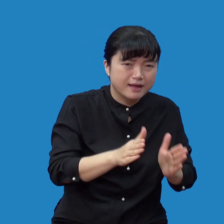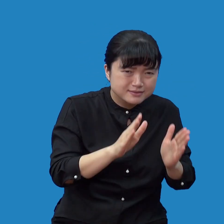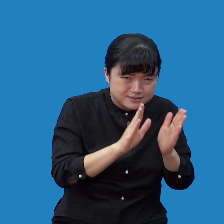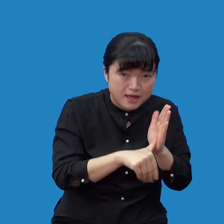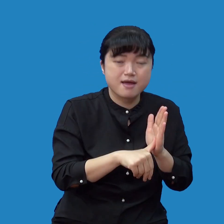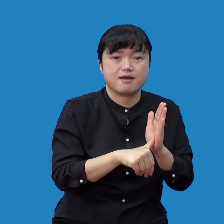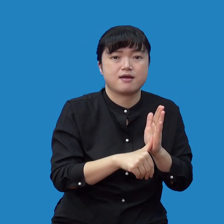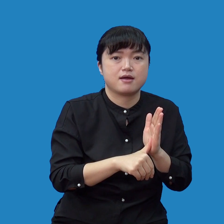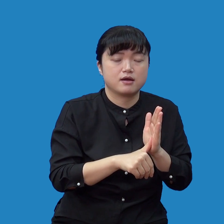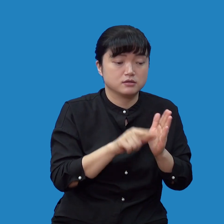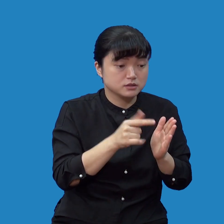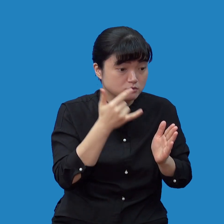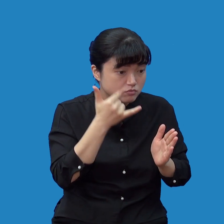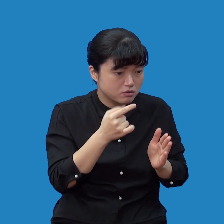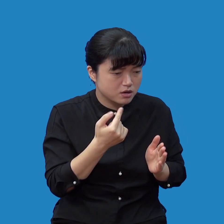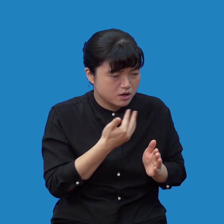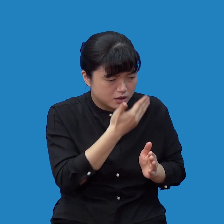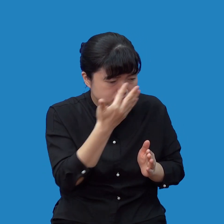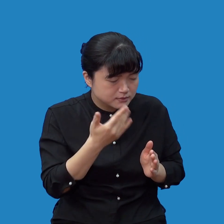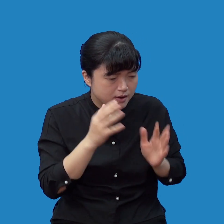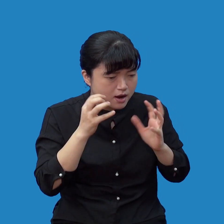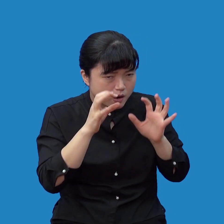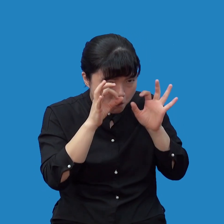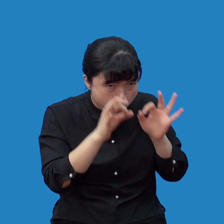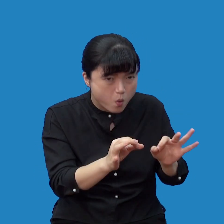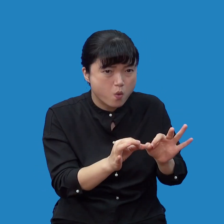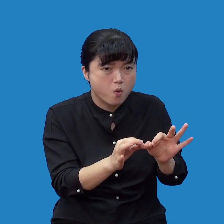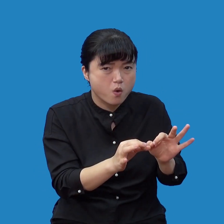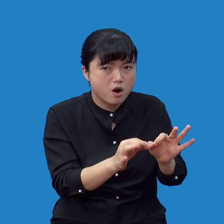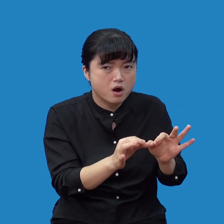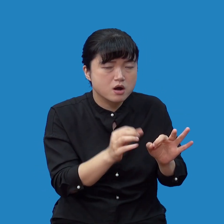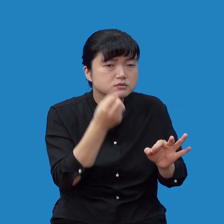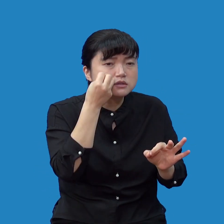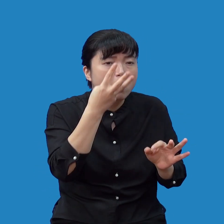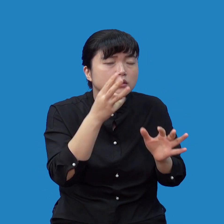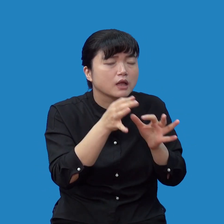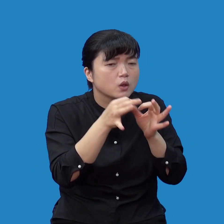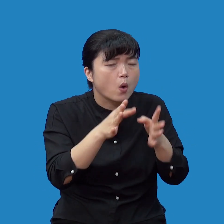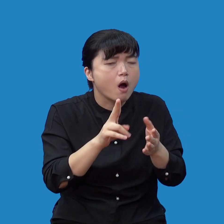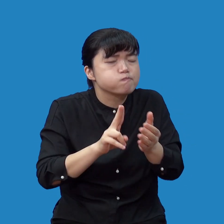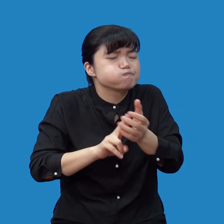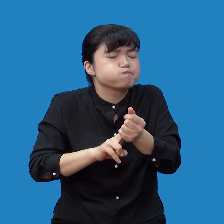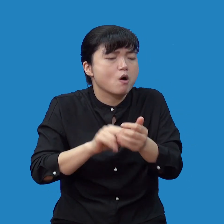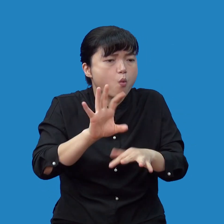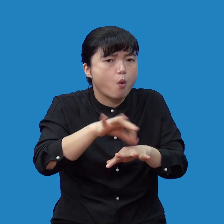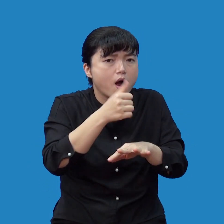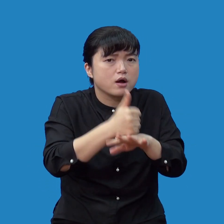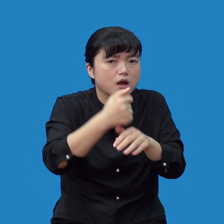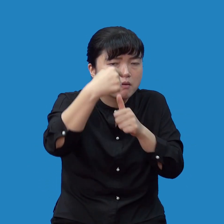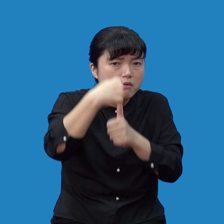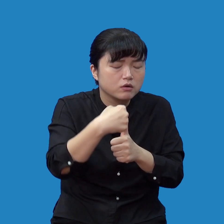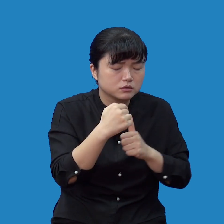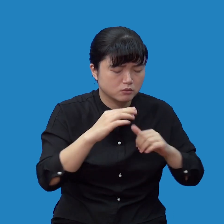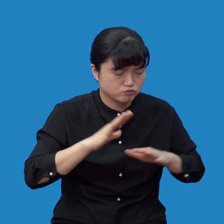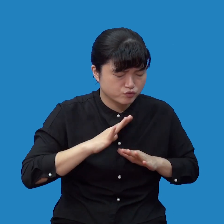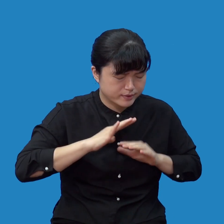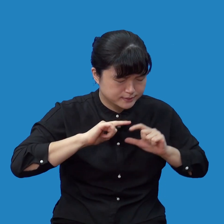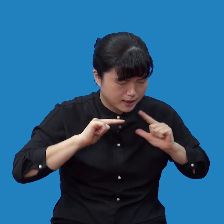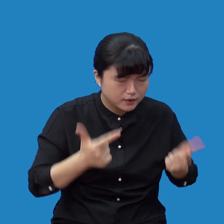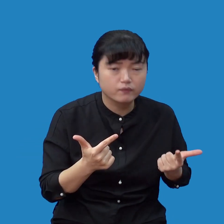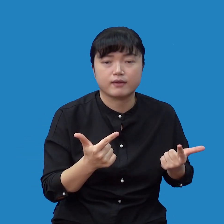때 그 부모가 아름다운 아이임을 보고 석 달 동안 숨겨 왕의 명령을 무서워하지